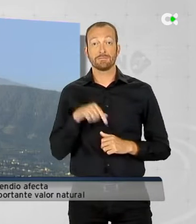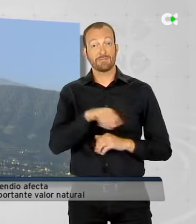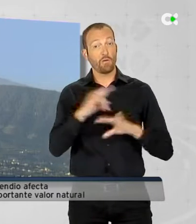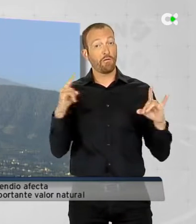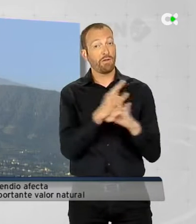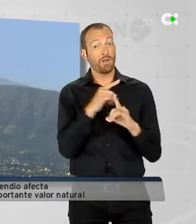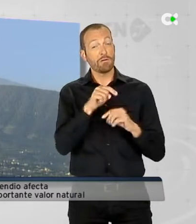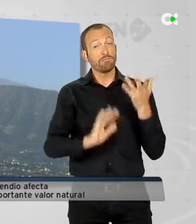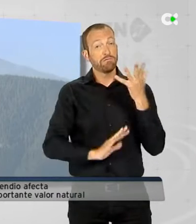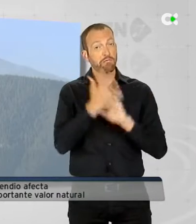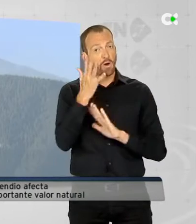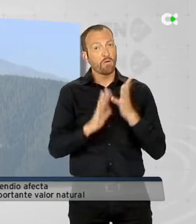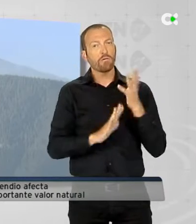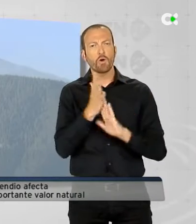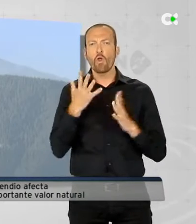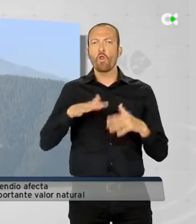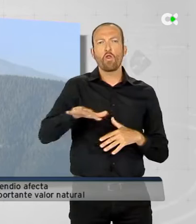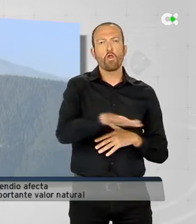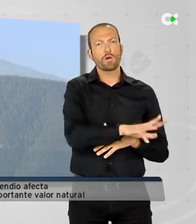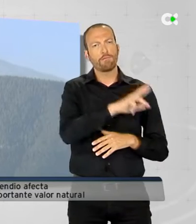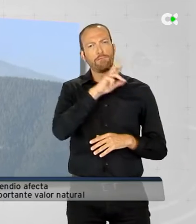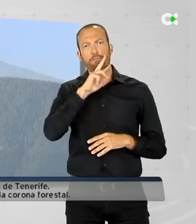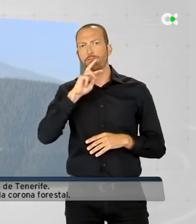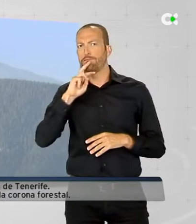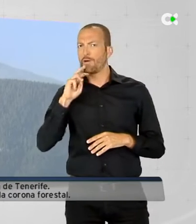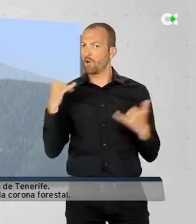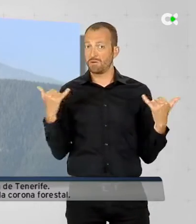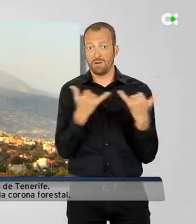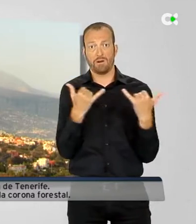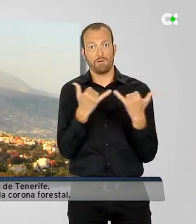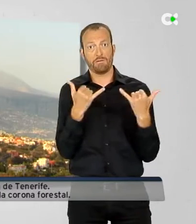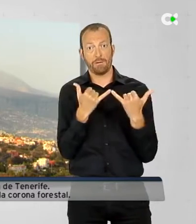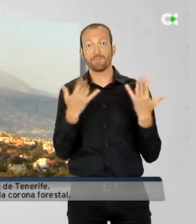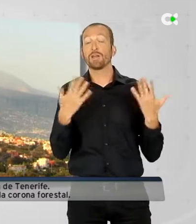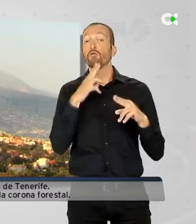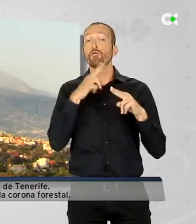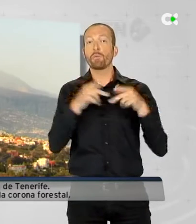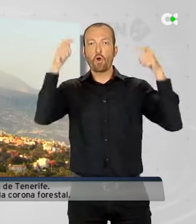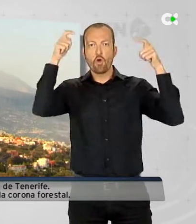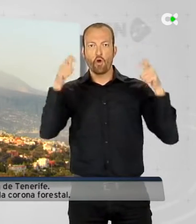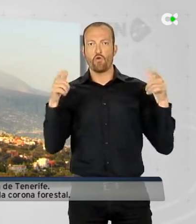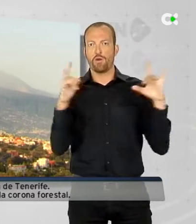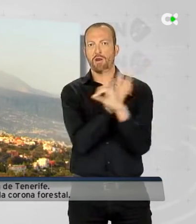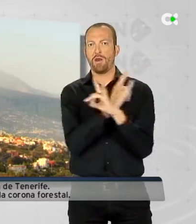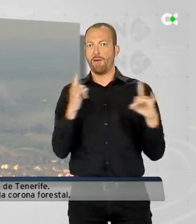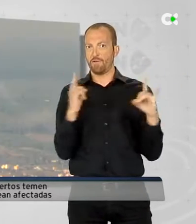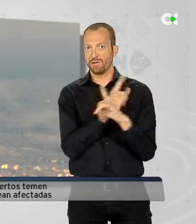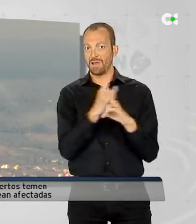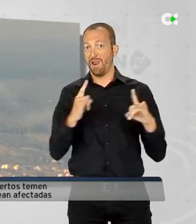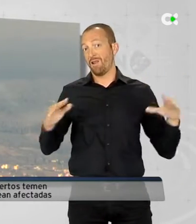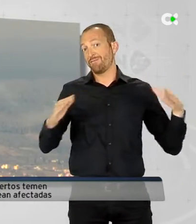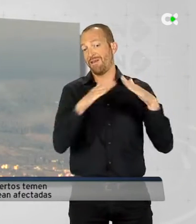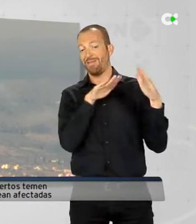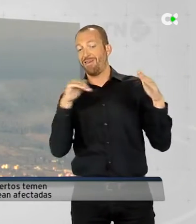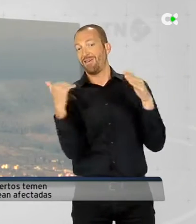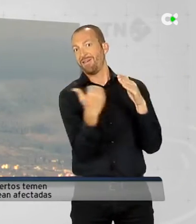Este incendio afecta a una zona de importante valor natural en la isla de Tenerife. Hablamos de la corona forestal. Los expertos